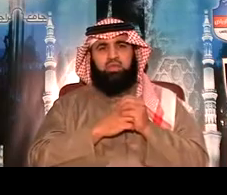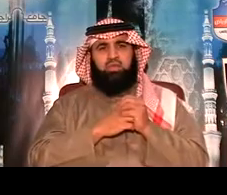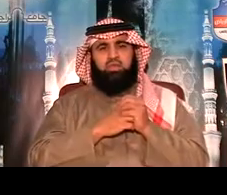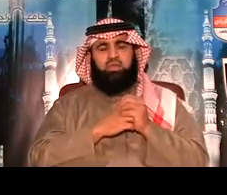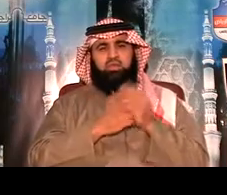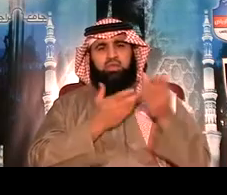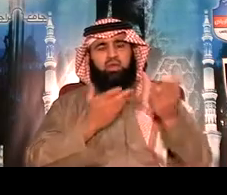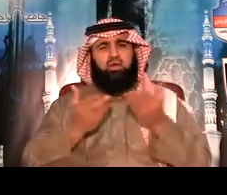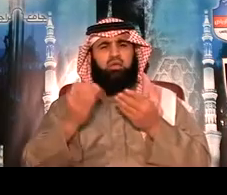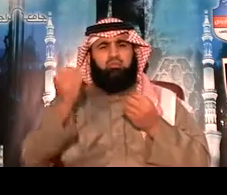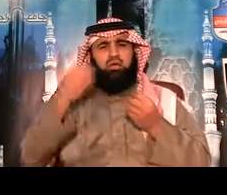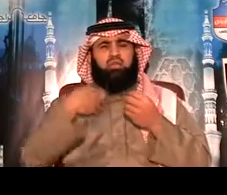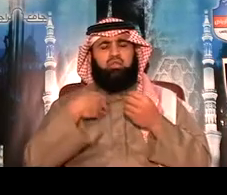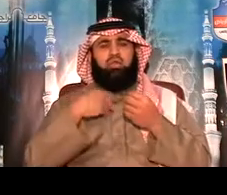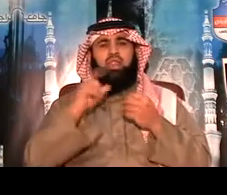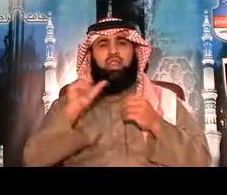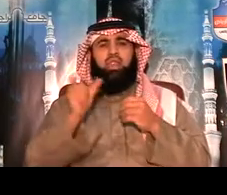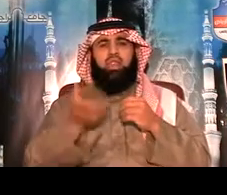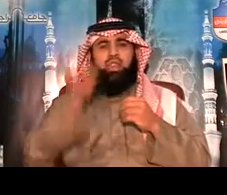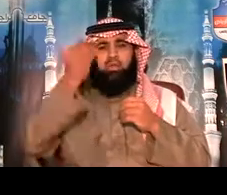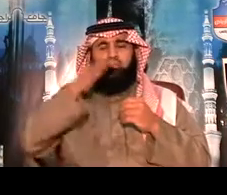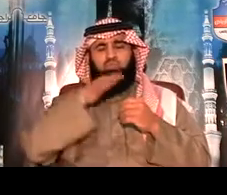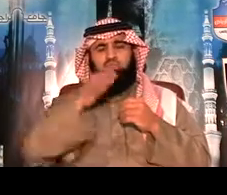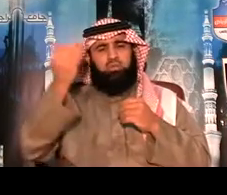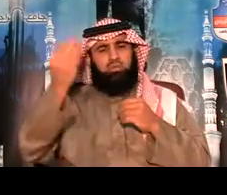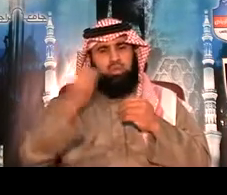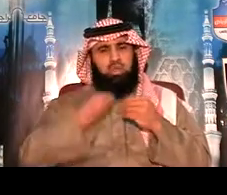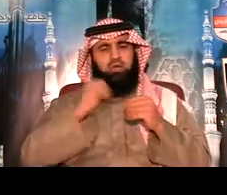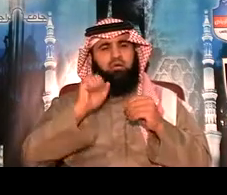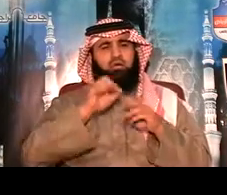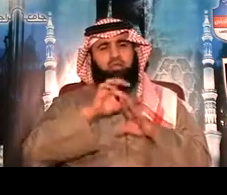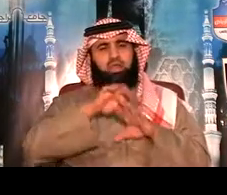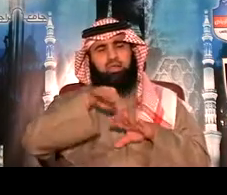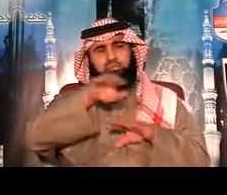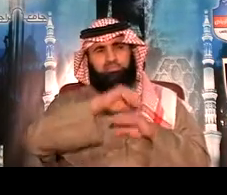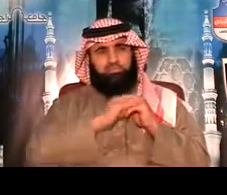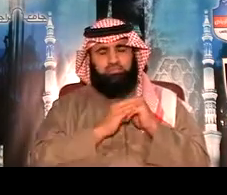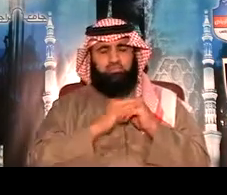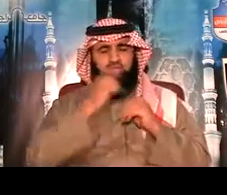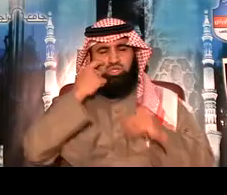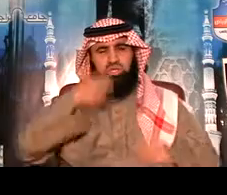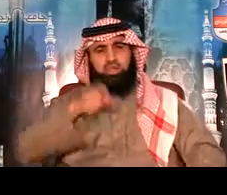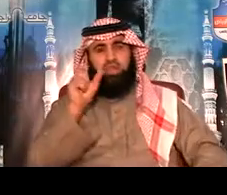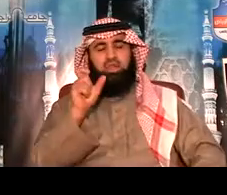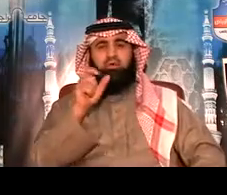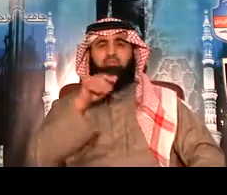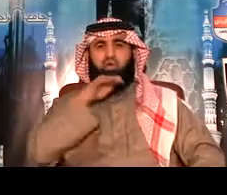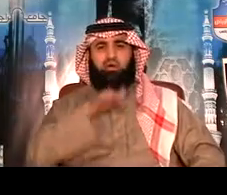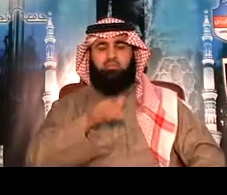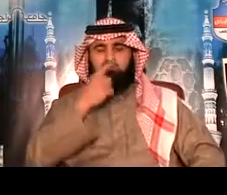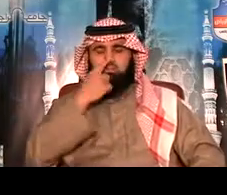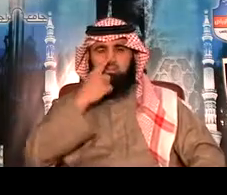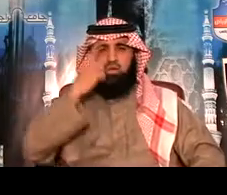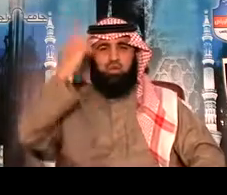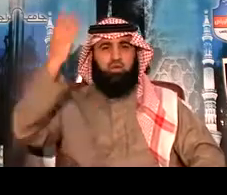نبي أرسل، وأشهد أن سيدنا ونبينا محمدًا عبده ورسوله